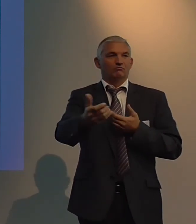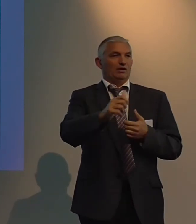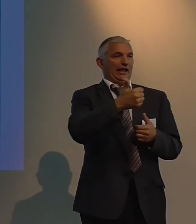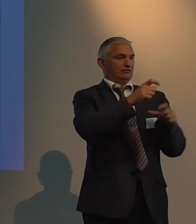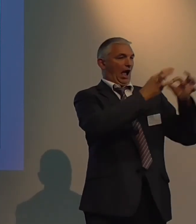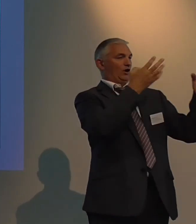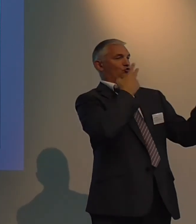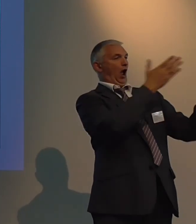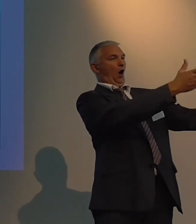einem Kanal